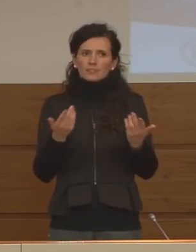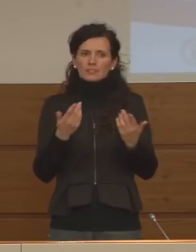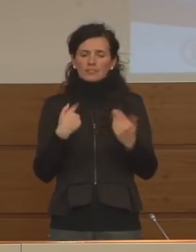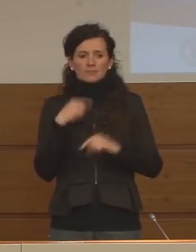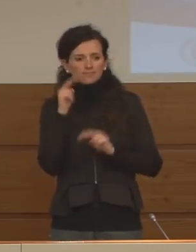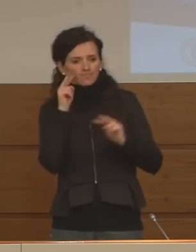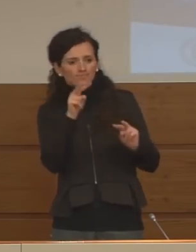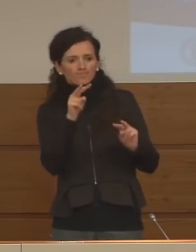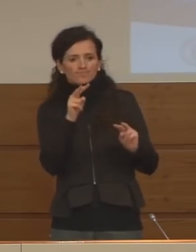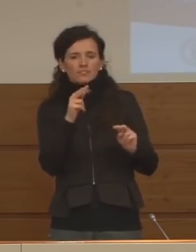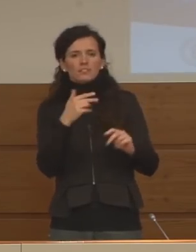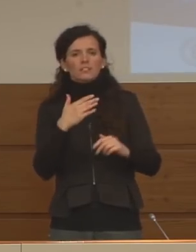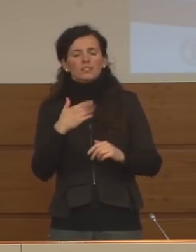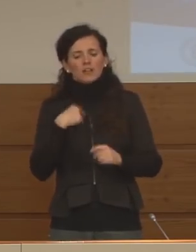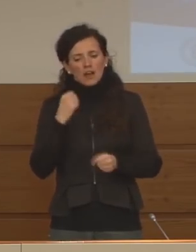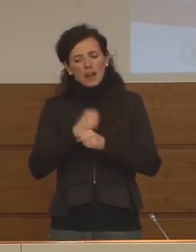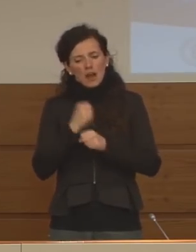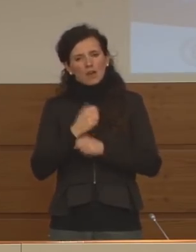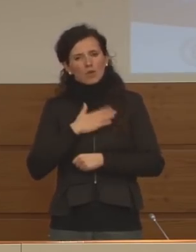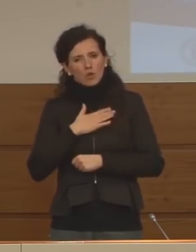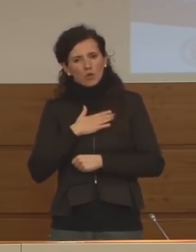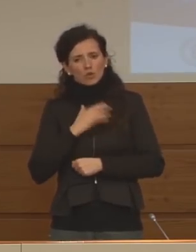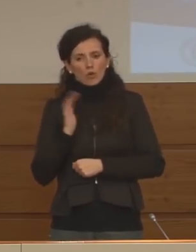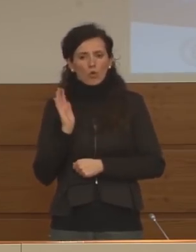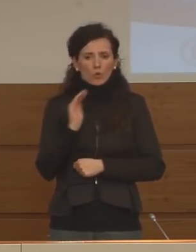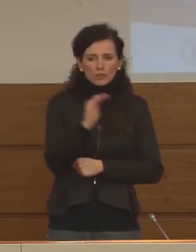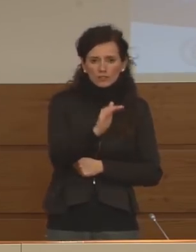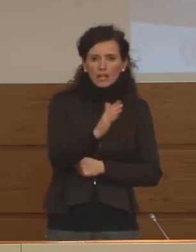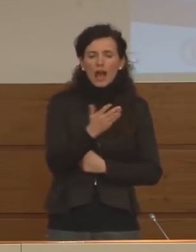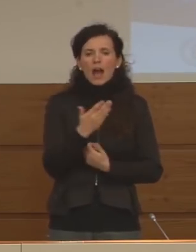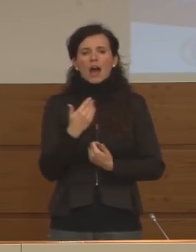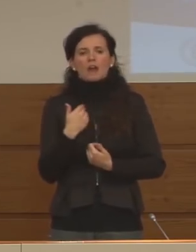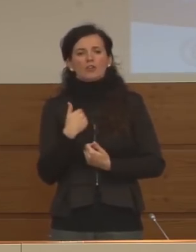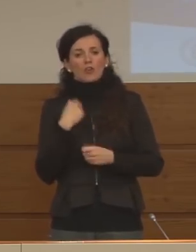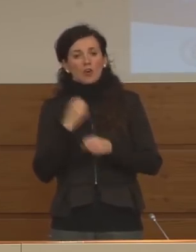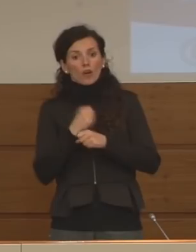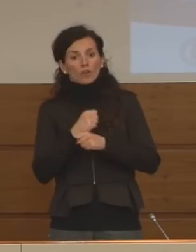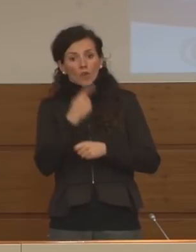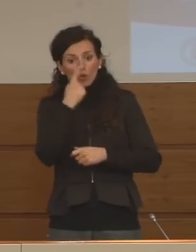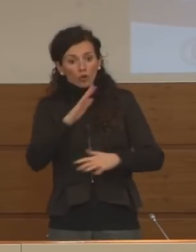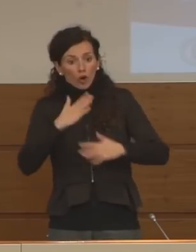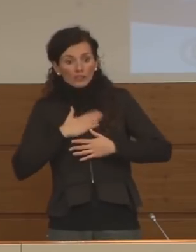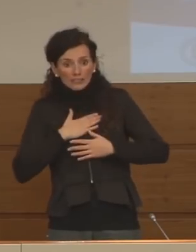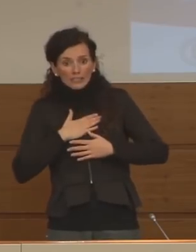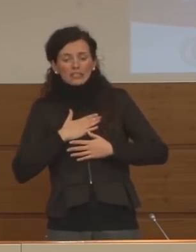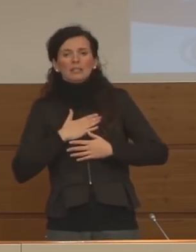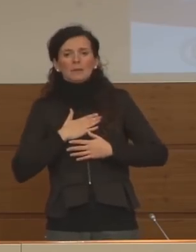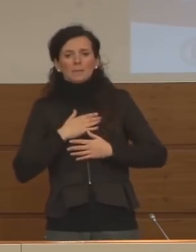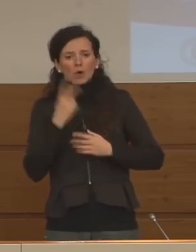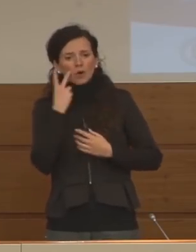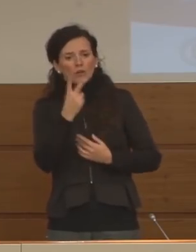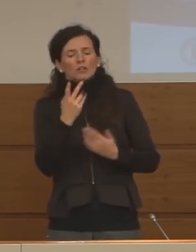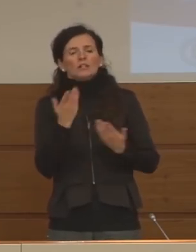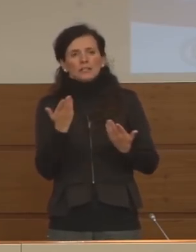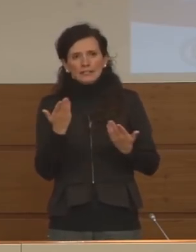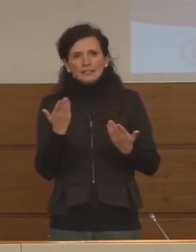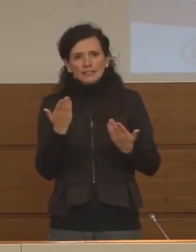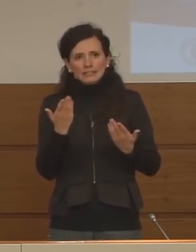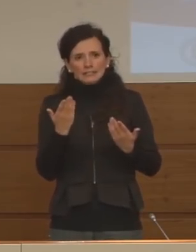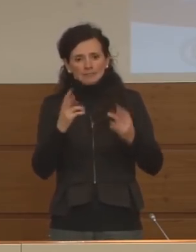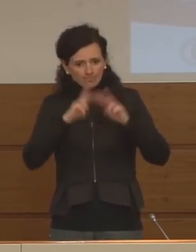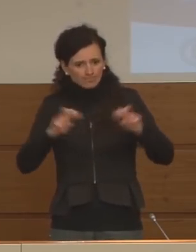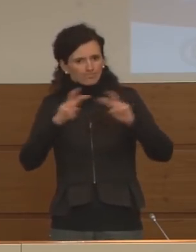del mio quotidiano ne del mio costume e invece come ci stiamo preparando al sud